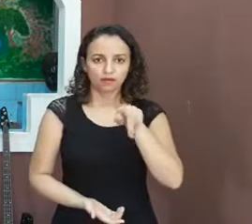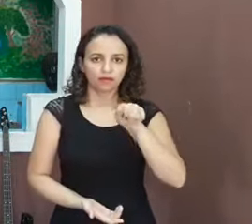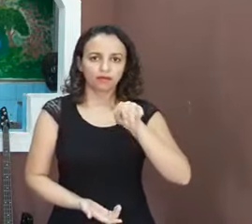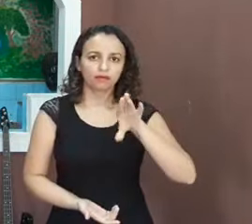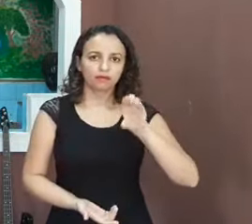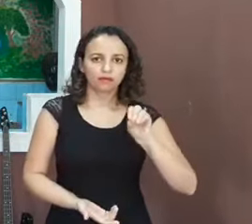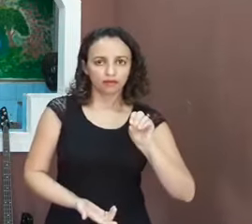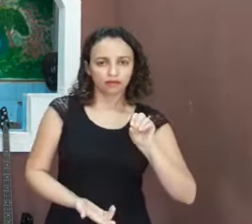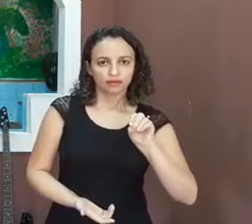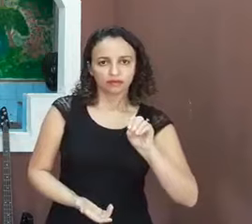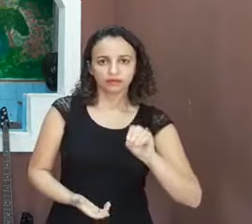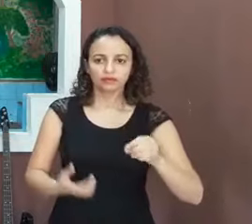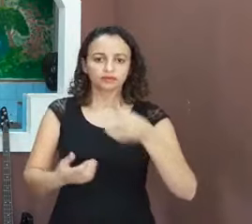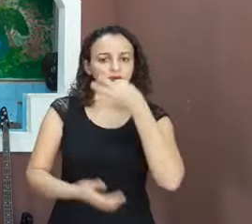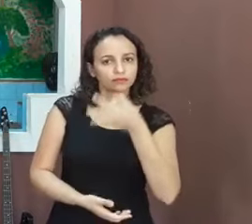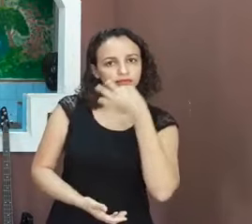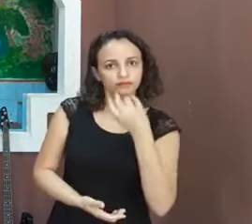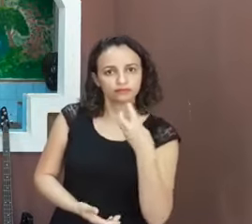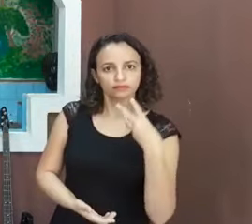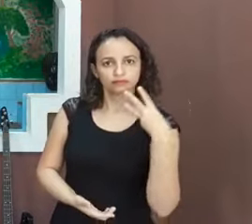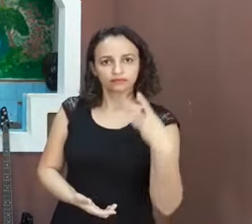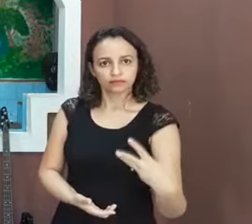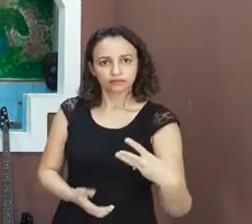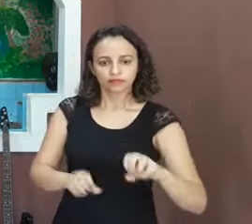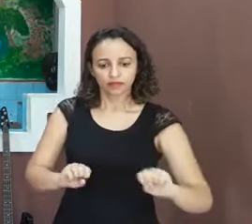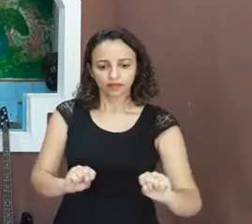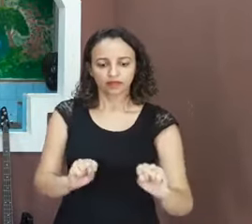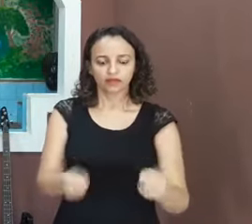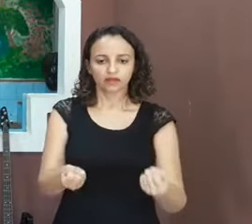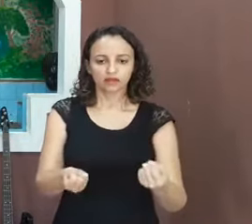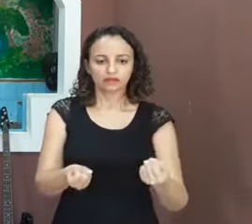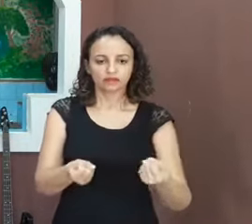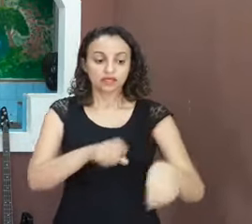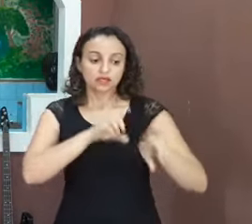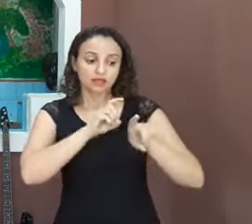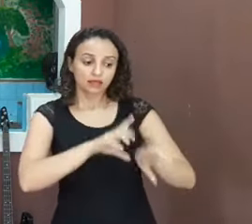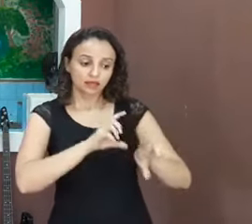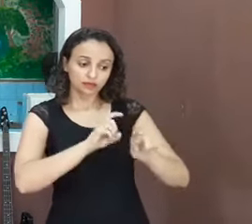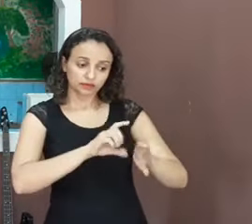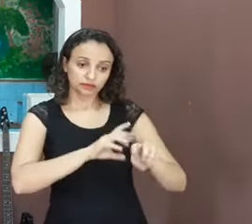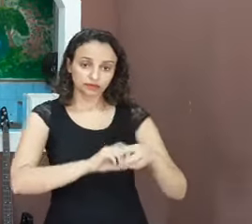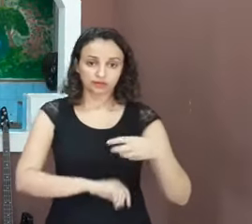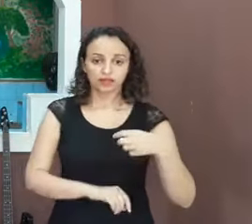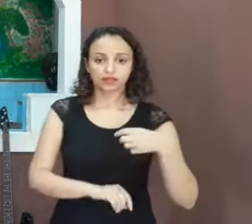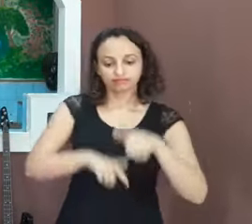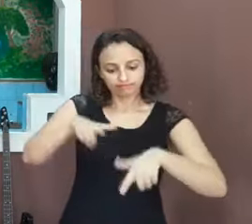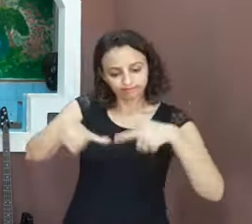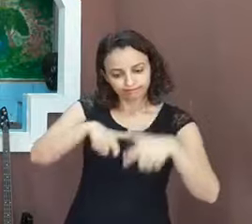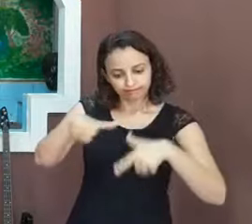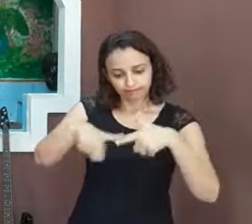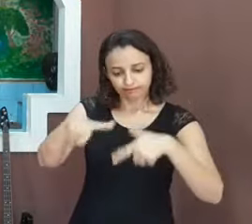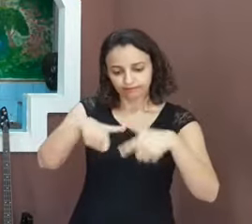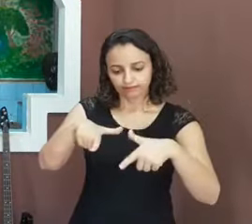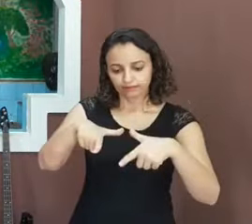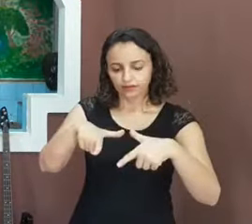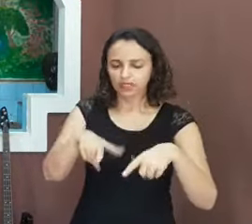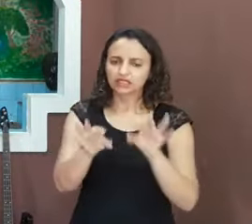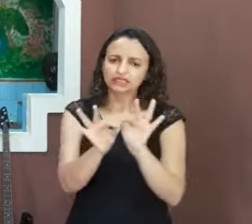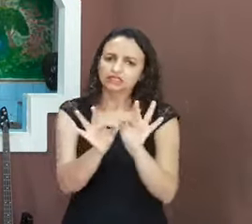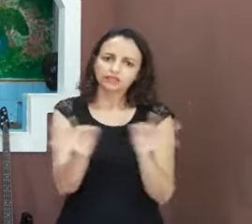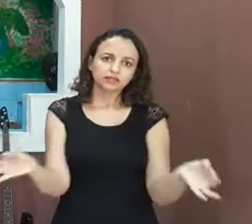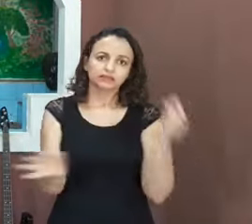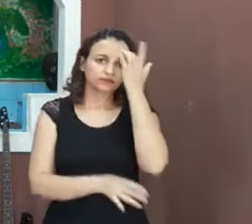para defender a doutrina bíblica do trabalho. Então existe uma doutrina bíblica do trabalho, tá? É simples, meu